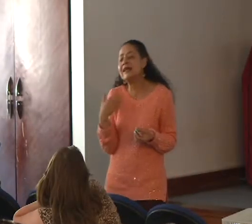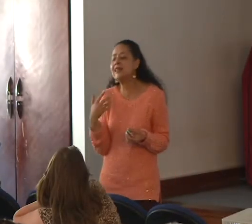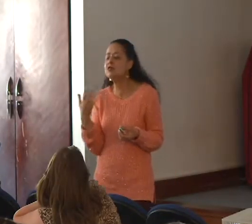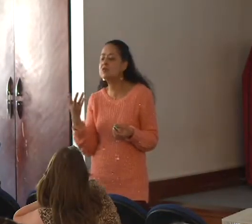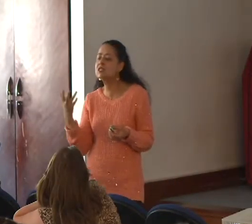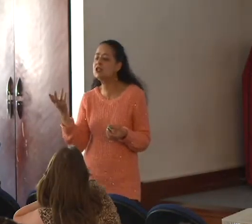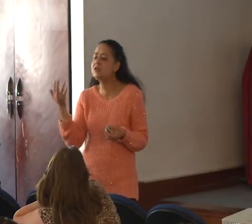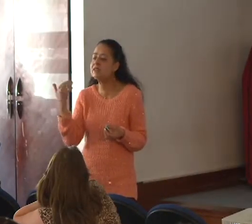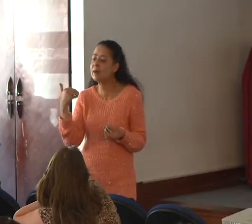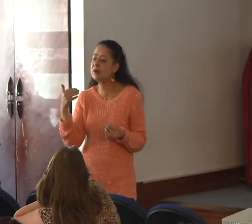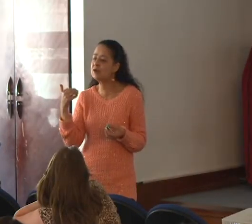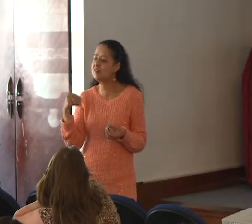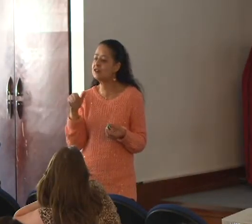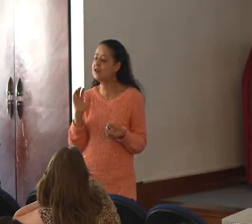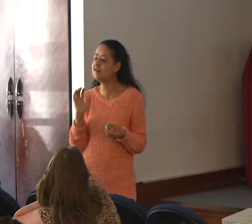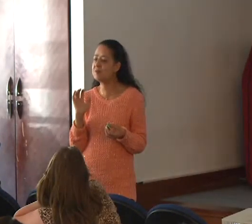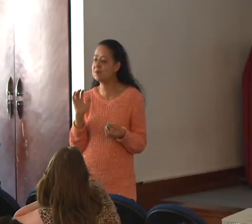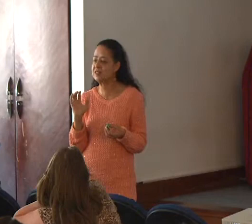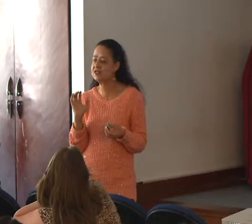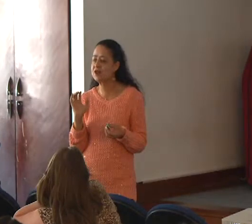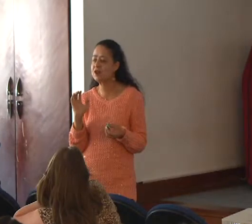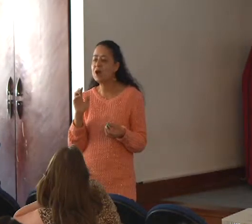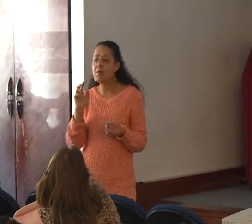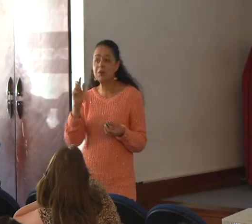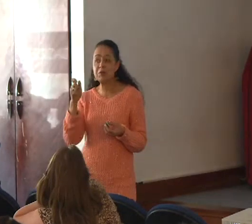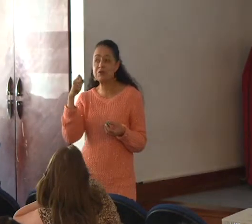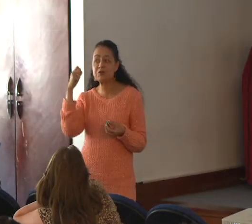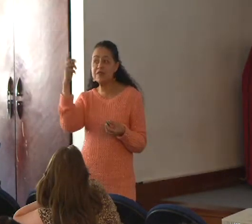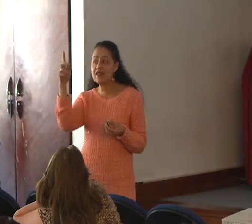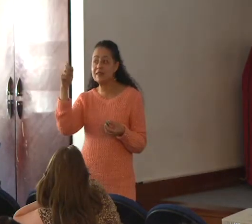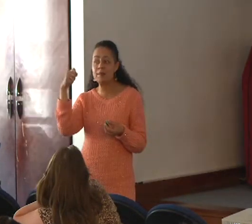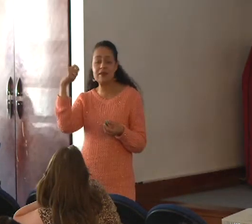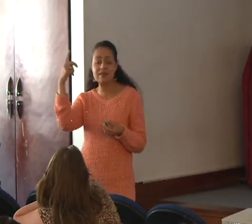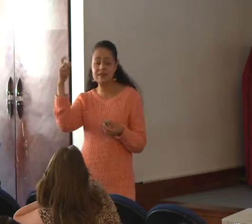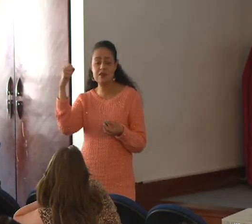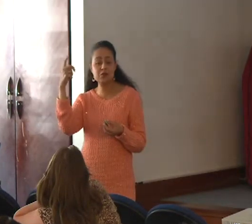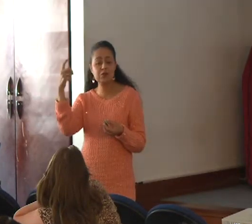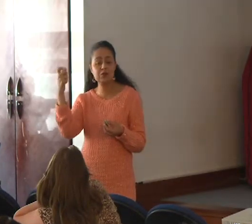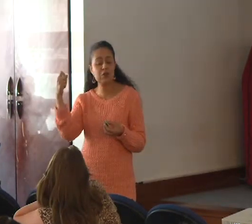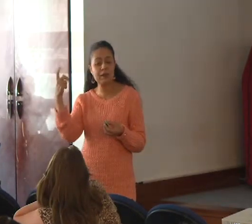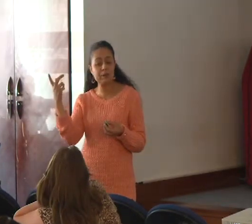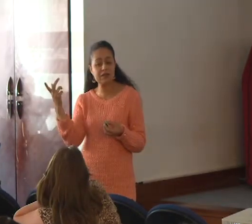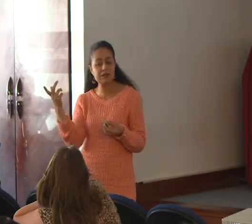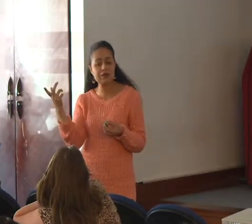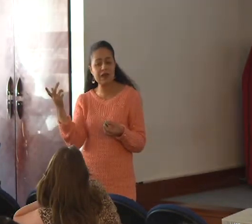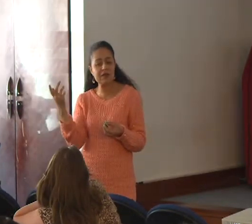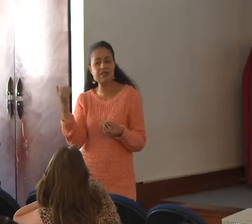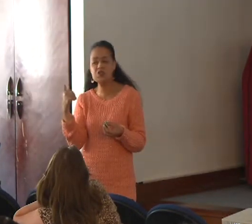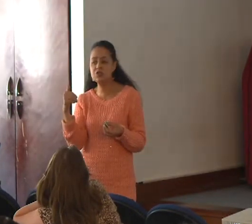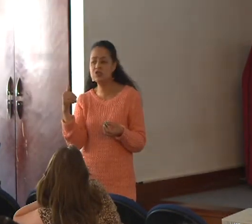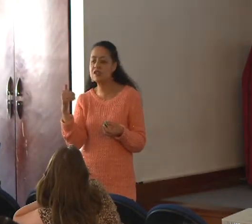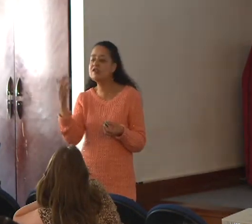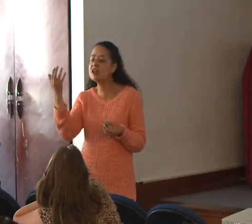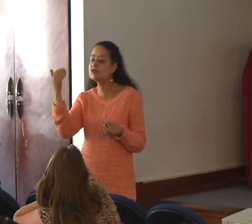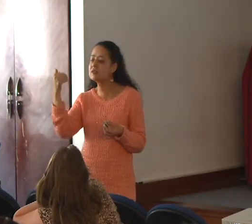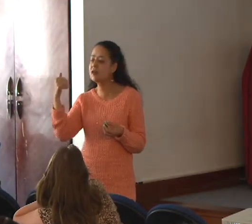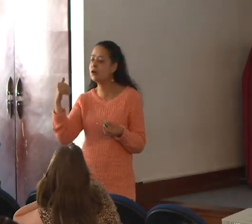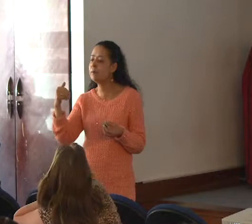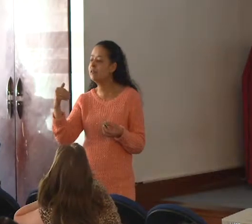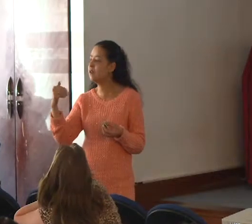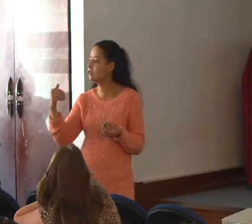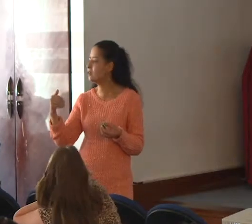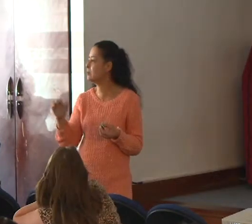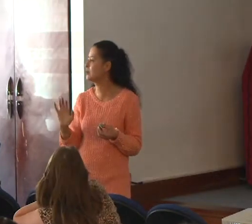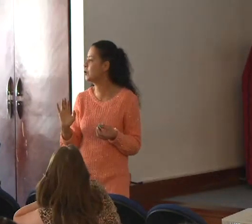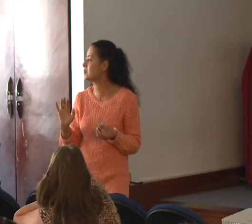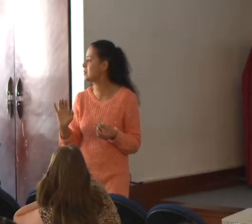yo tengo que entender qué tanto ese chico está procesando la información, porque no es suficiente presentar un montón de pictogramas si yo no sé si